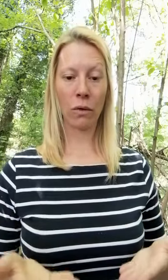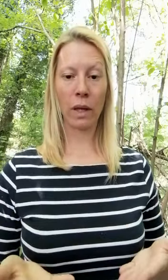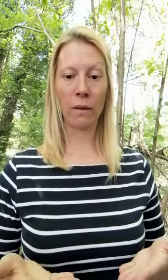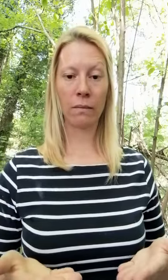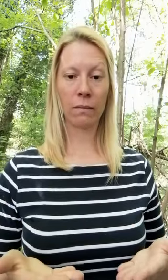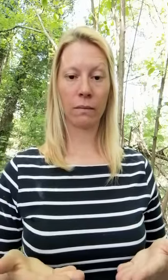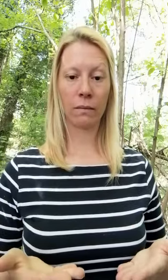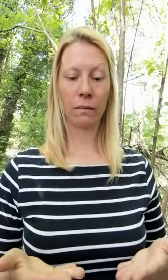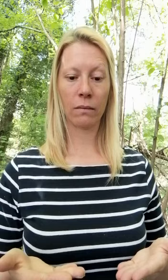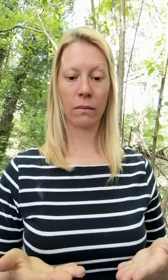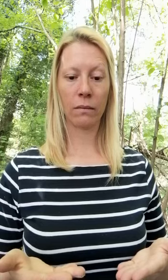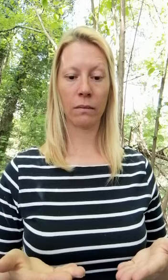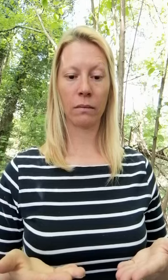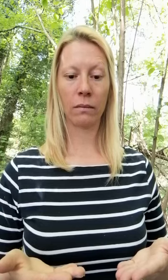Aujourd'hui,